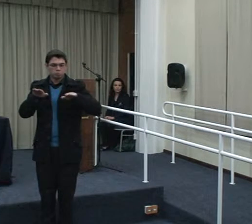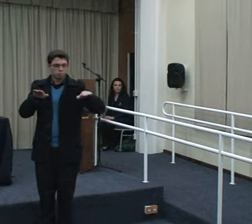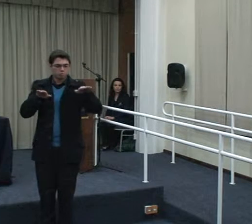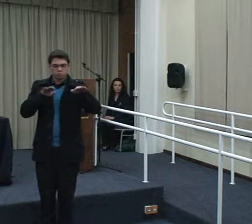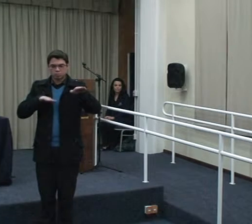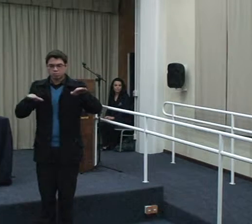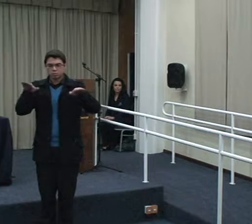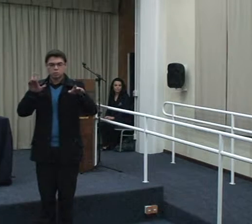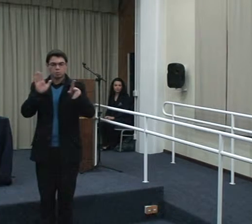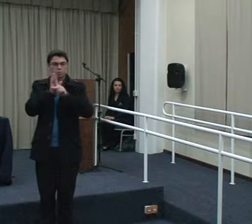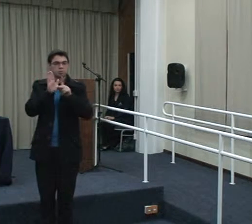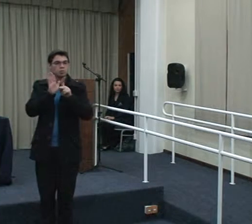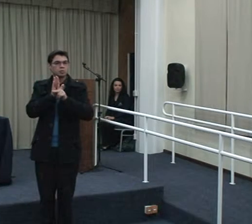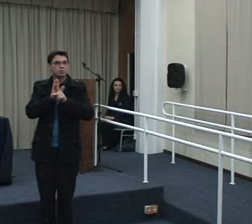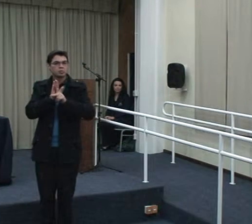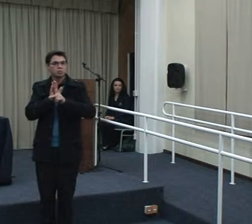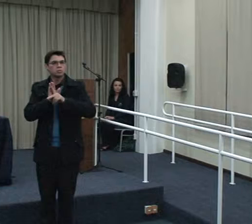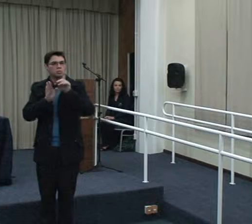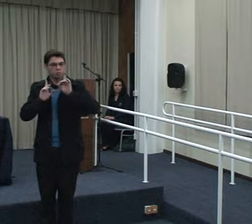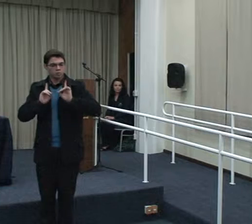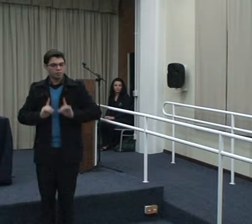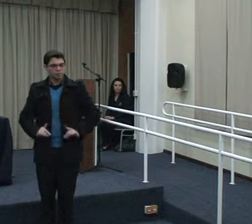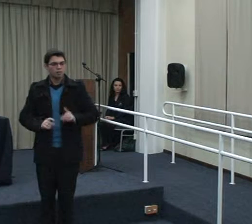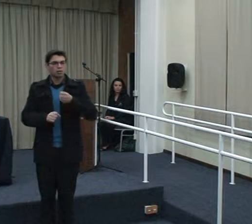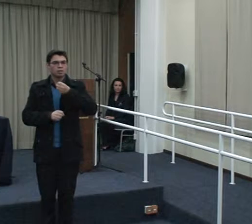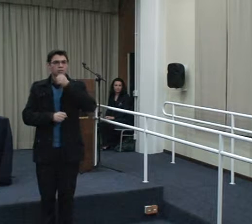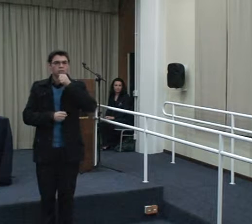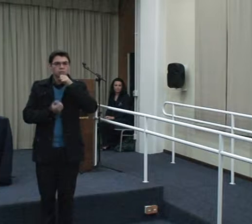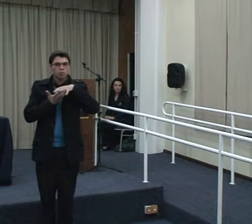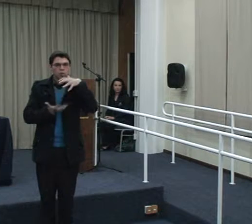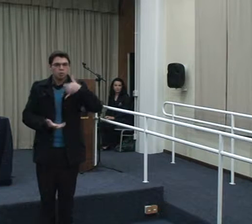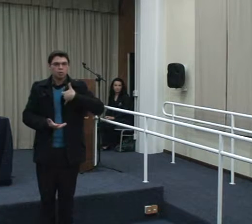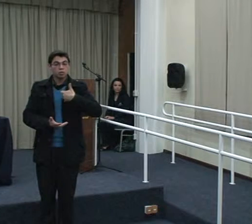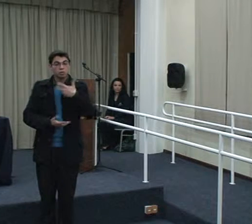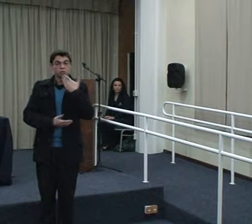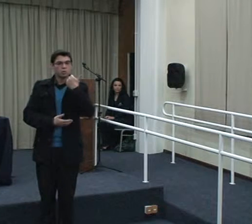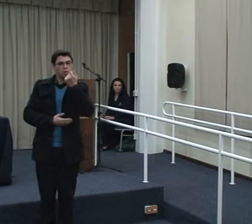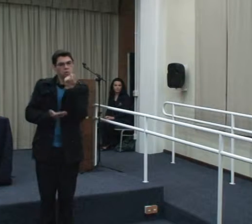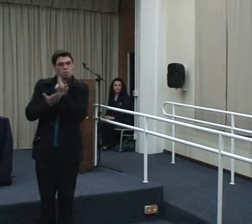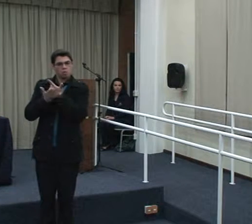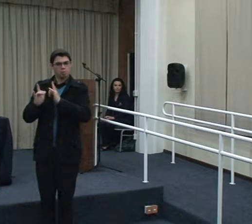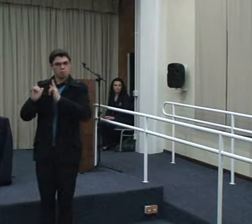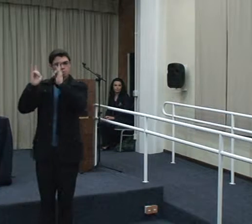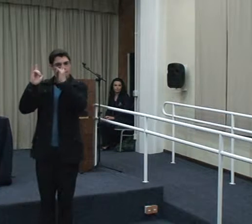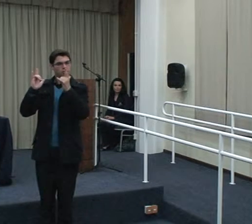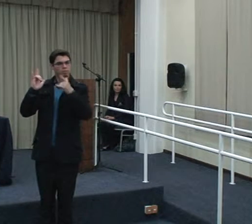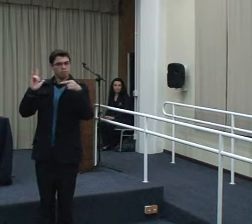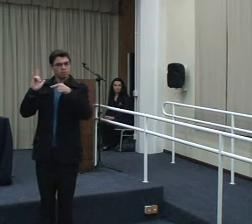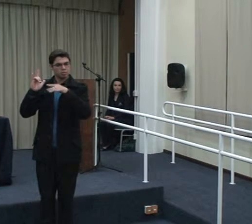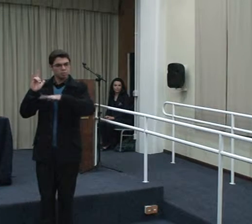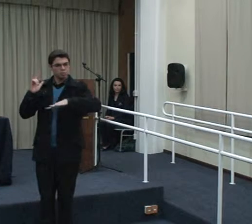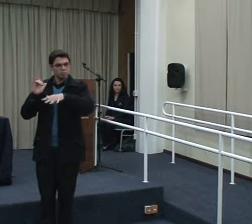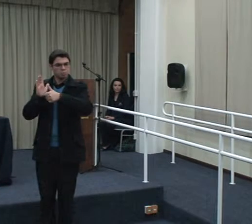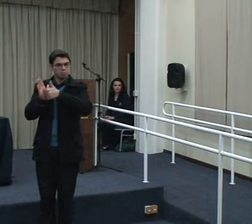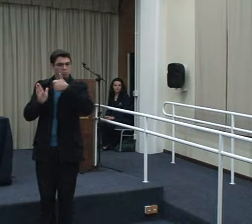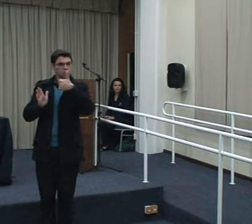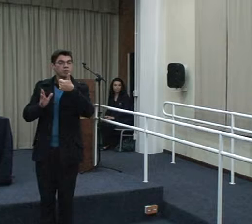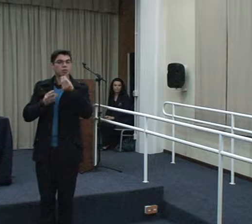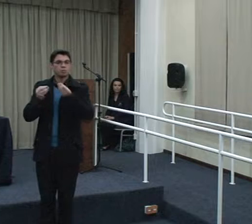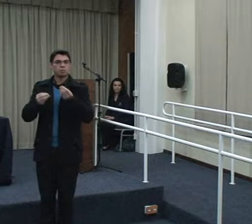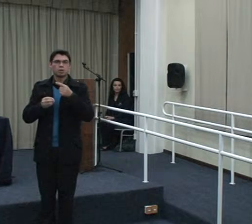os especificados para os idosos, esse tipo de situação. Então ele